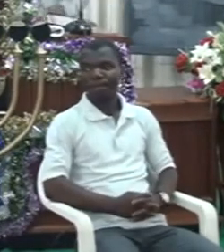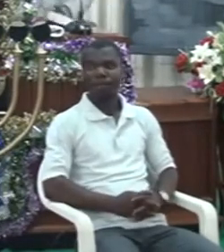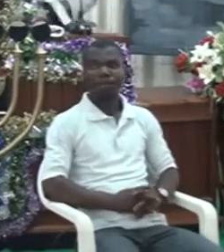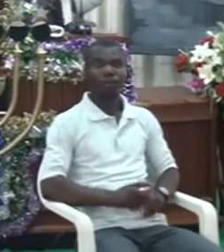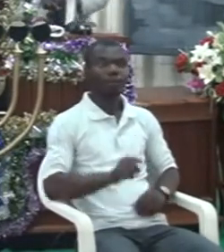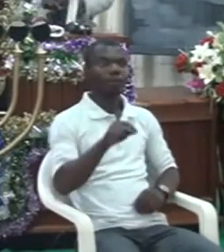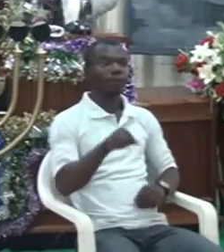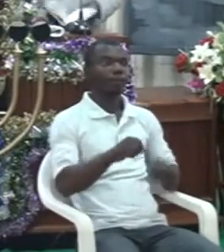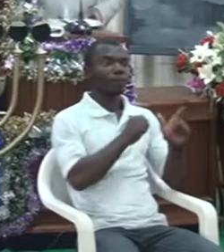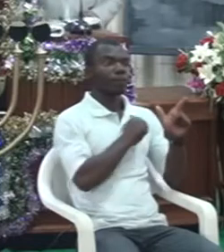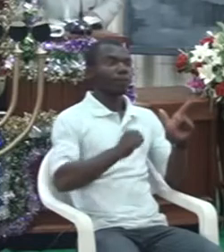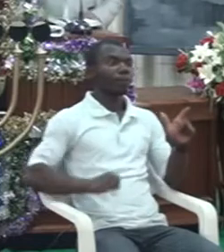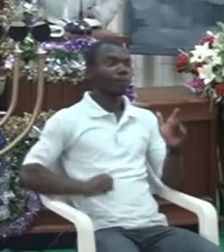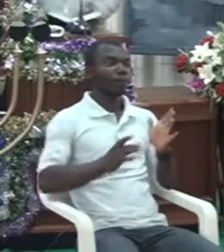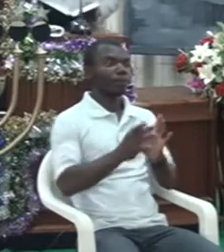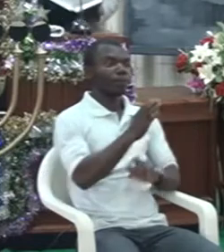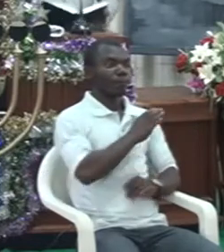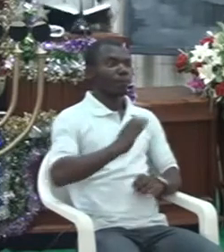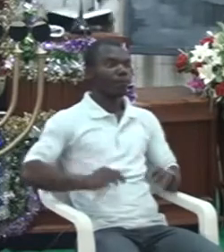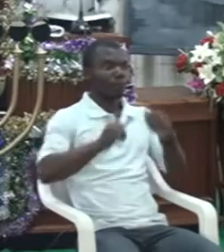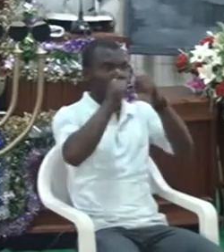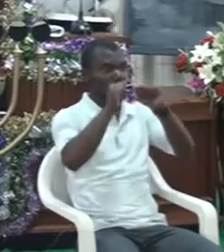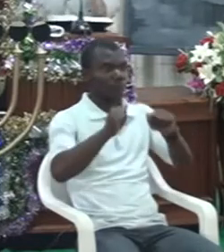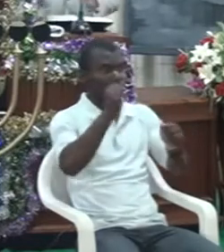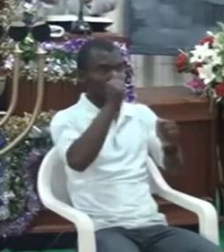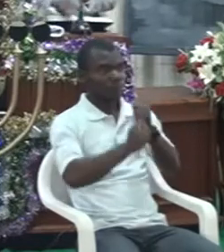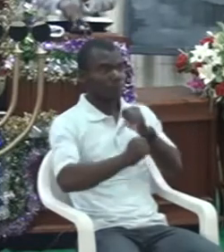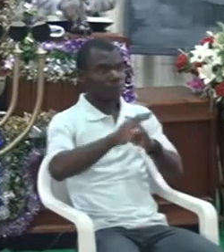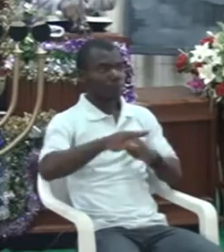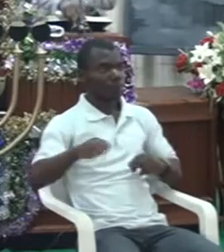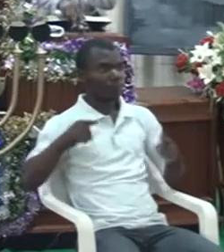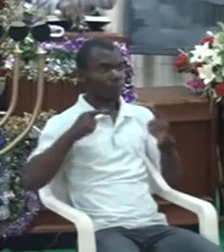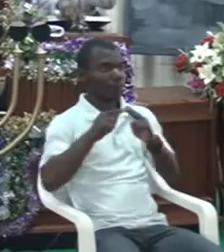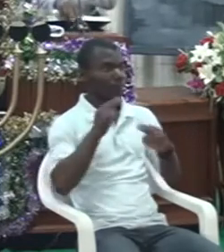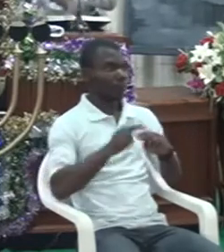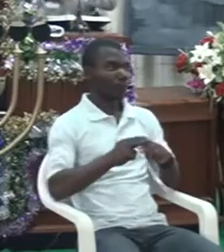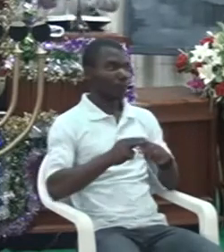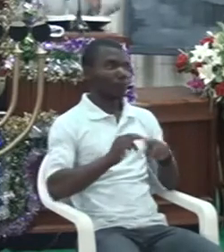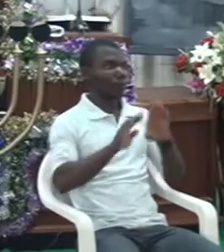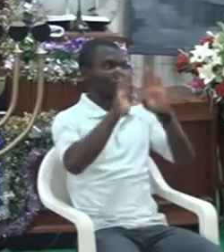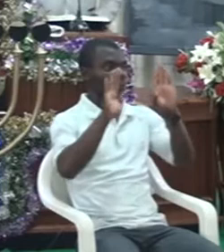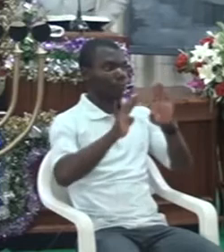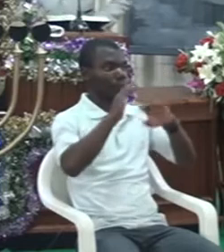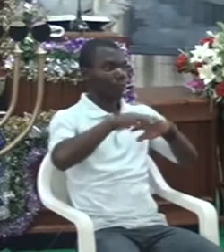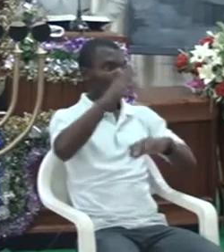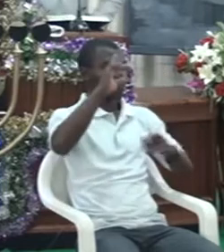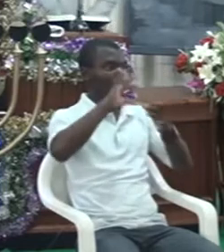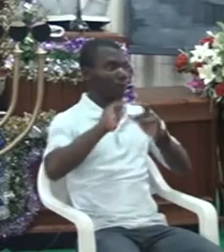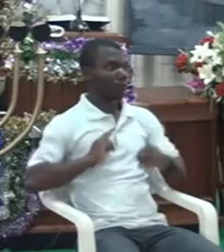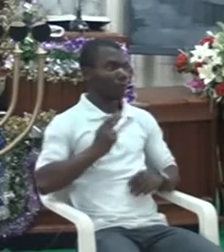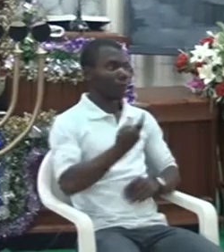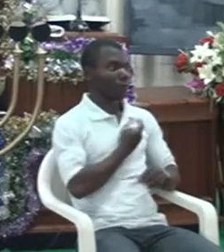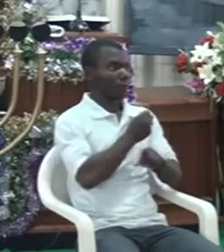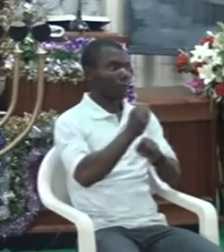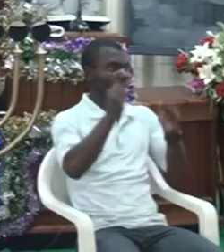Bwana Yesu Kristu abariki kila mtoto wake na kila binti wake mjina tukufu la mkombozi wetu Yesu